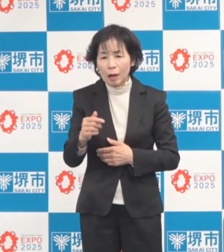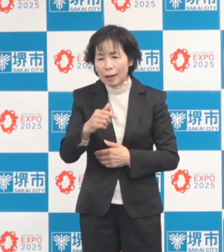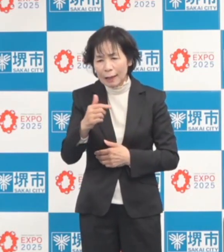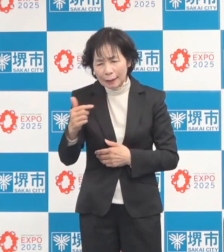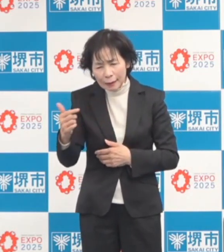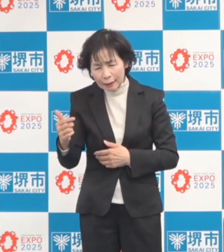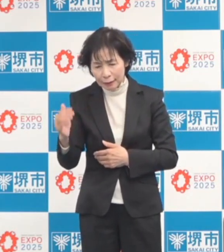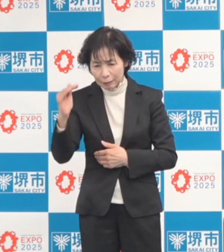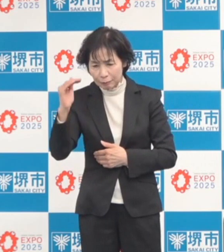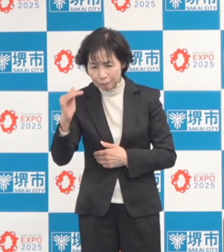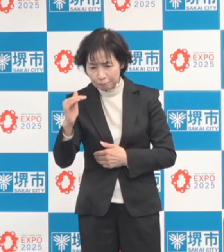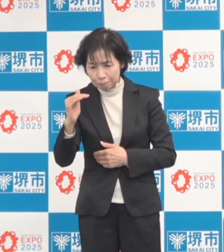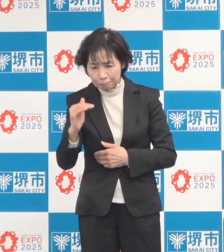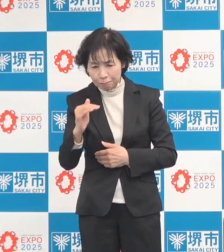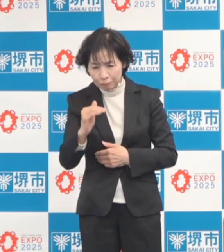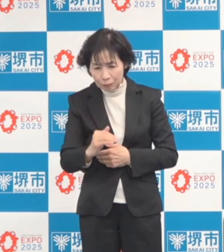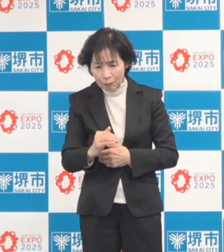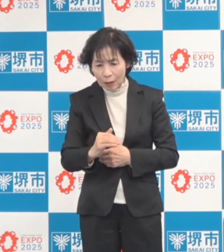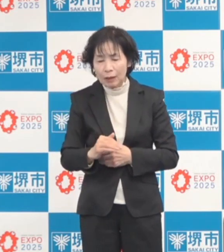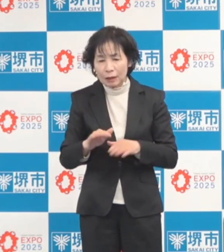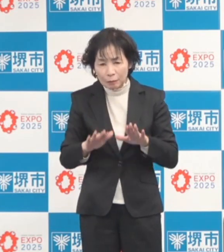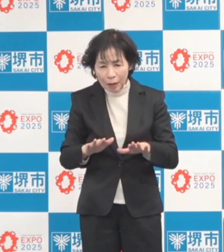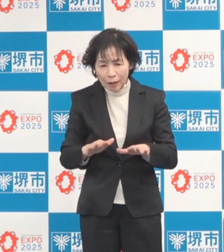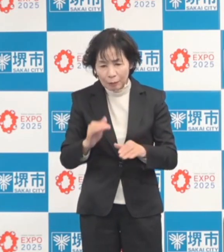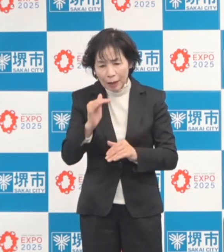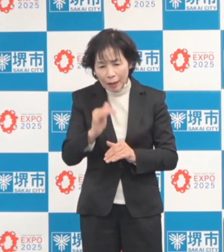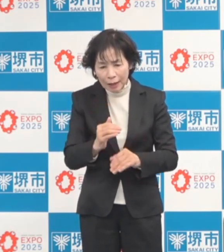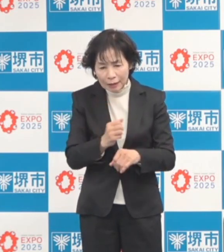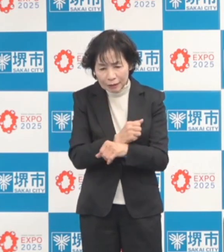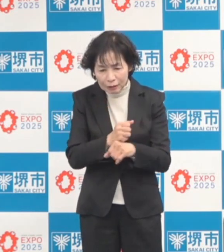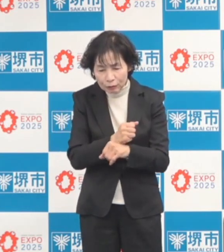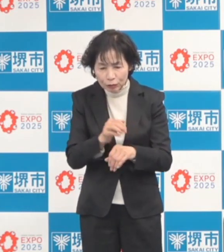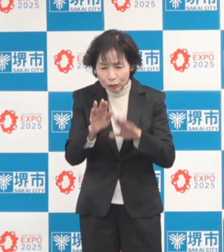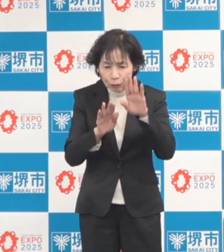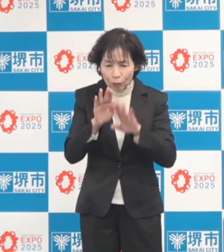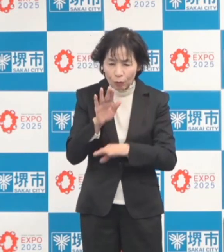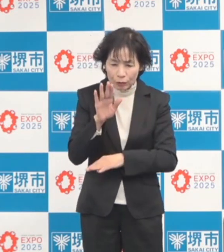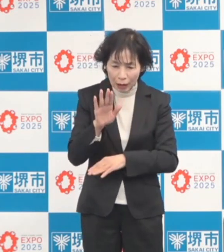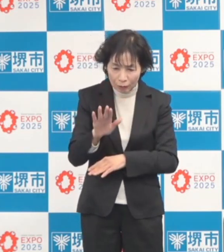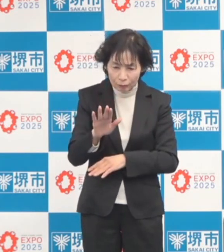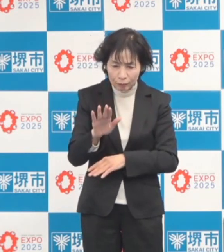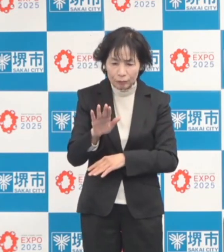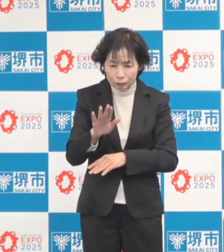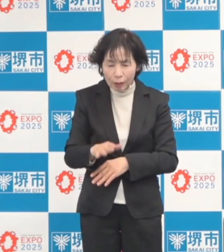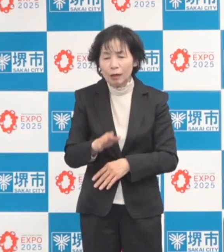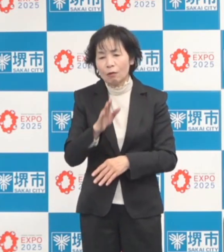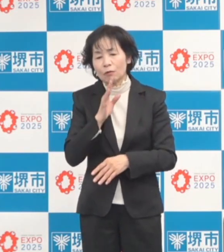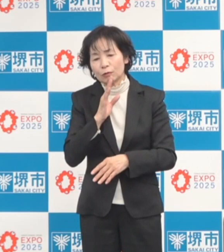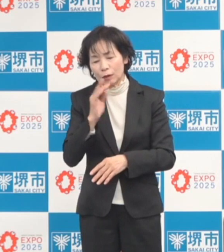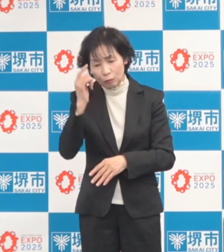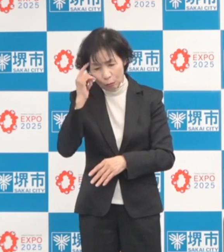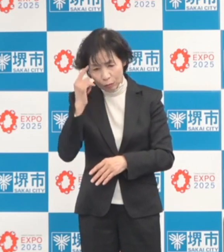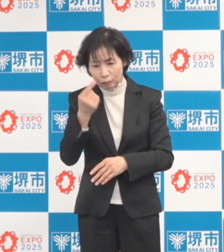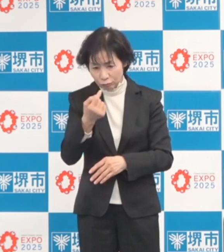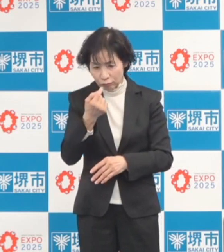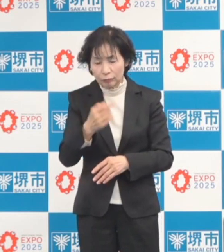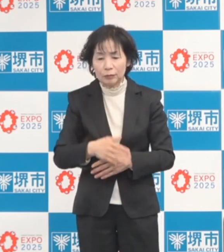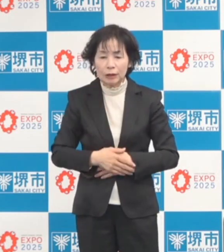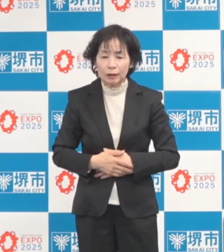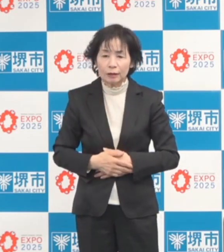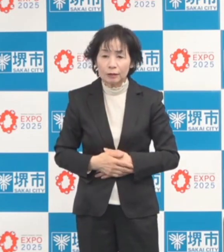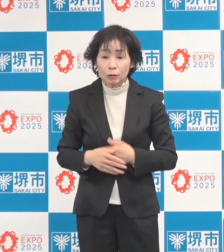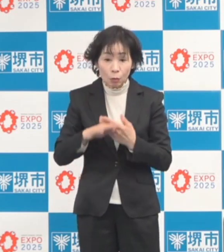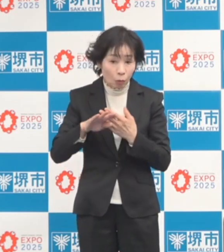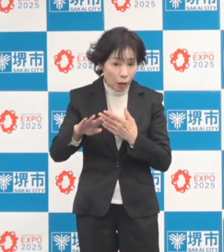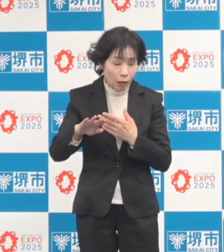たっていう、だいぶ減らしにくい状況になってるのも確かだろうなとは思うんですけど、一方で